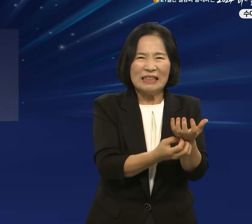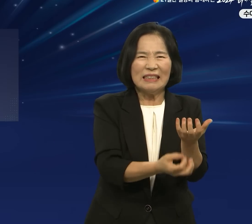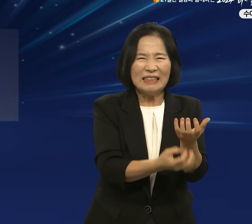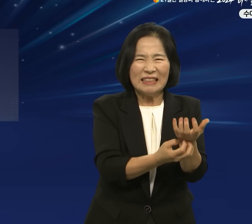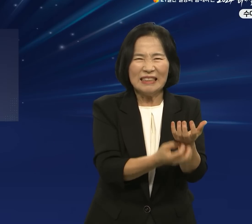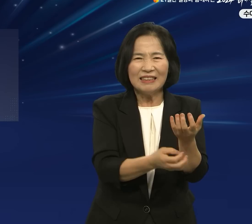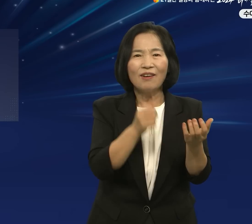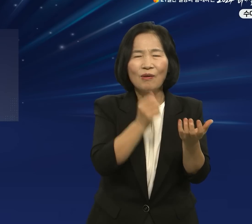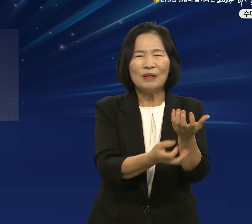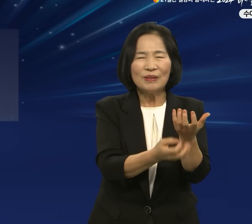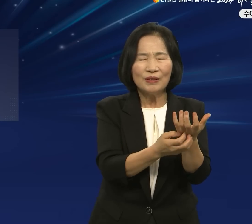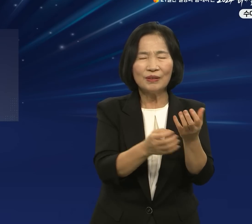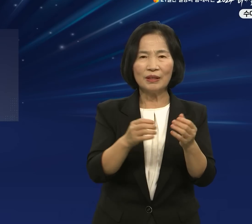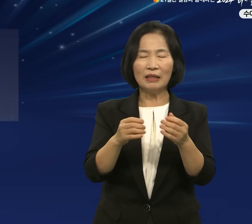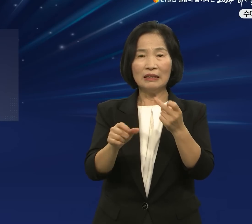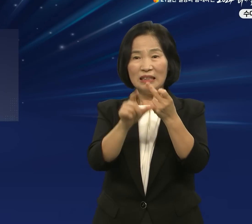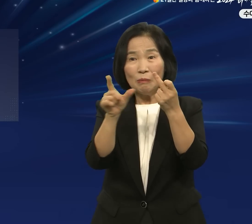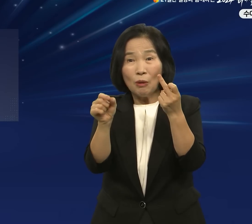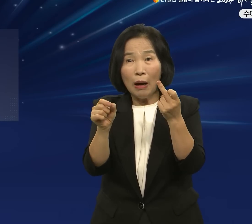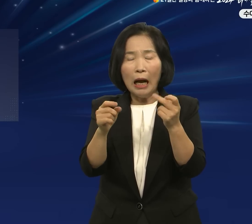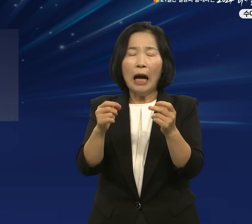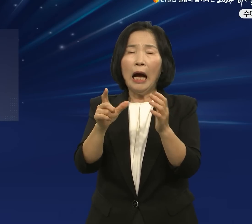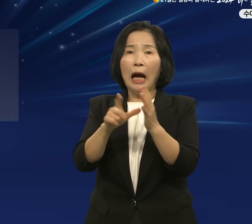초에 밖에서 덜덜 떨면서